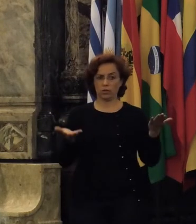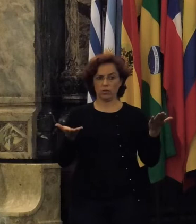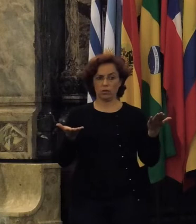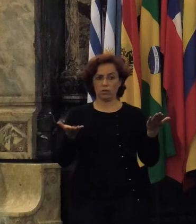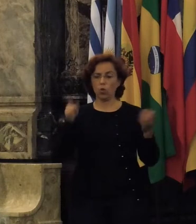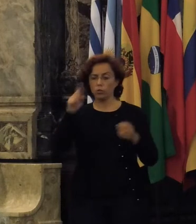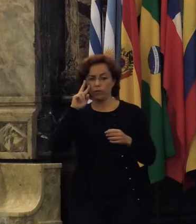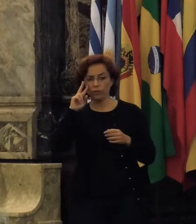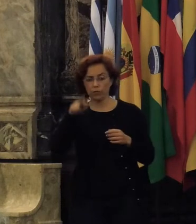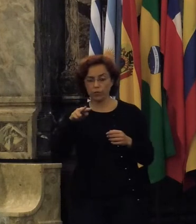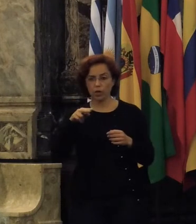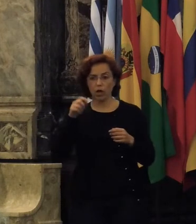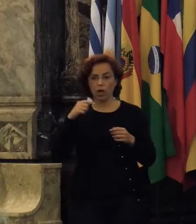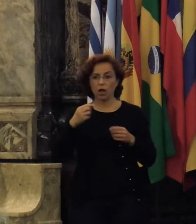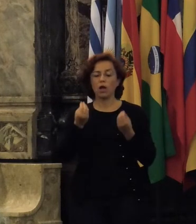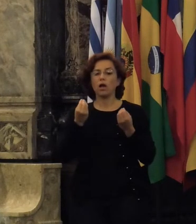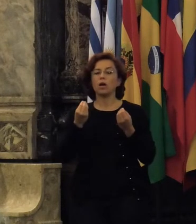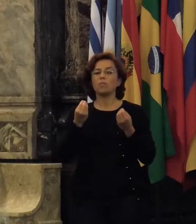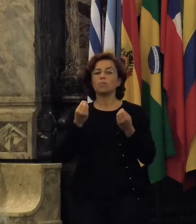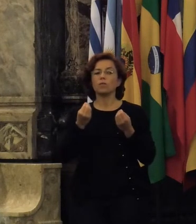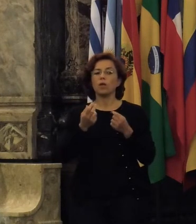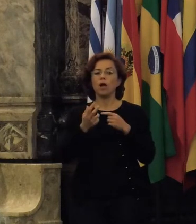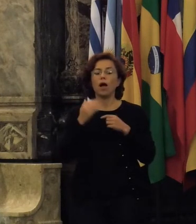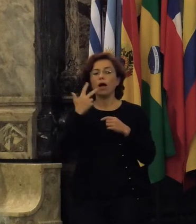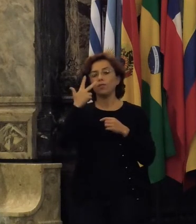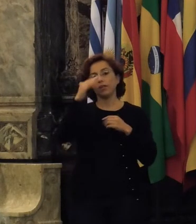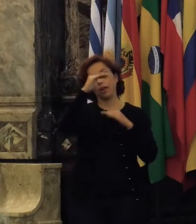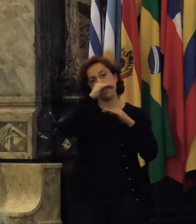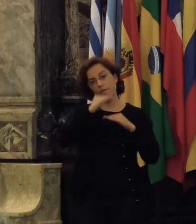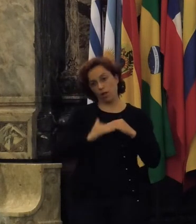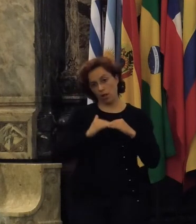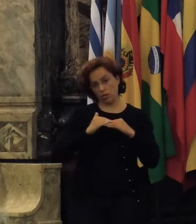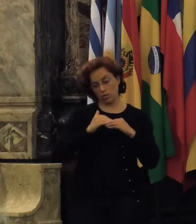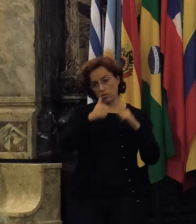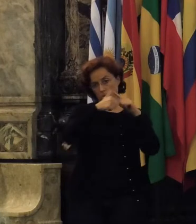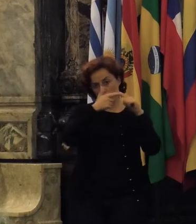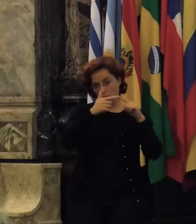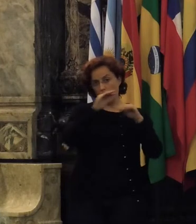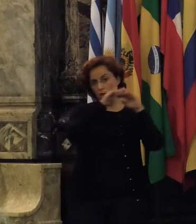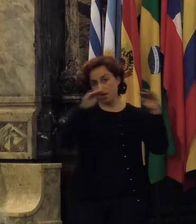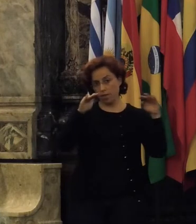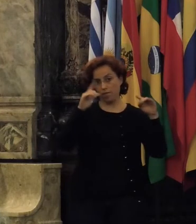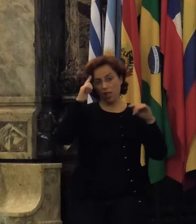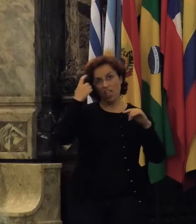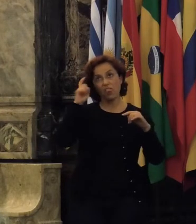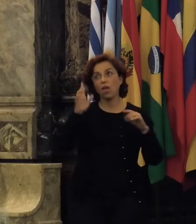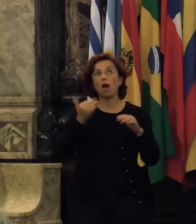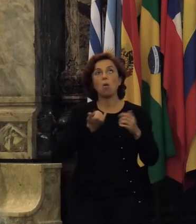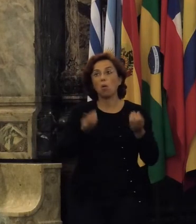estamos afectados en los tres niveles. Esto es, en el nivel paradigmático,